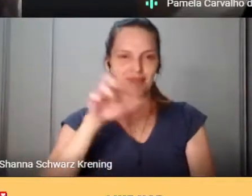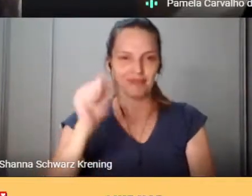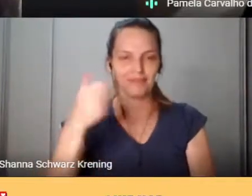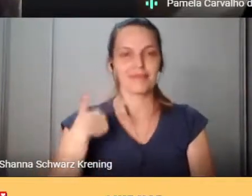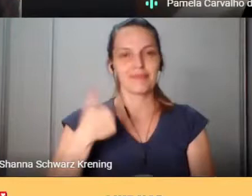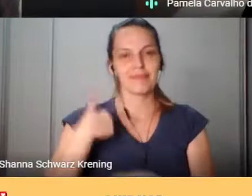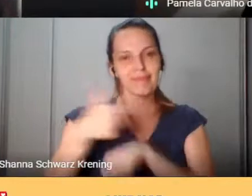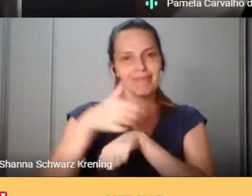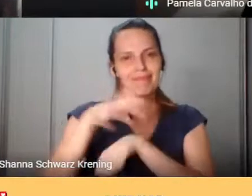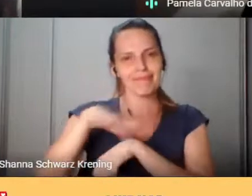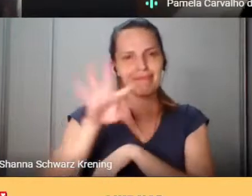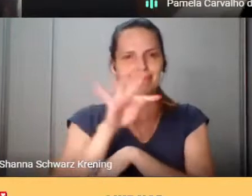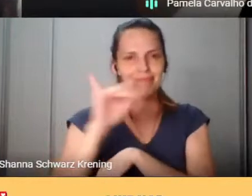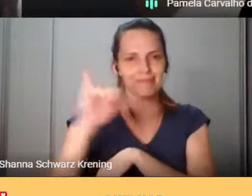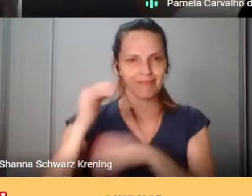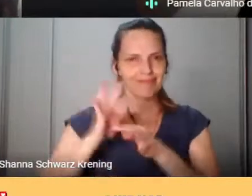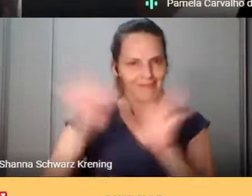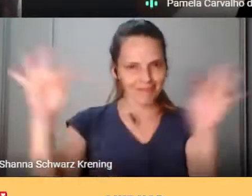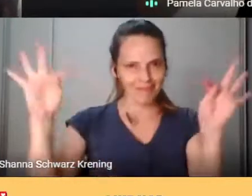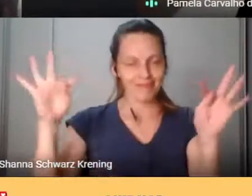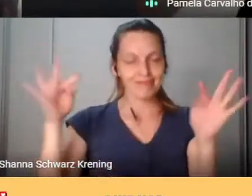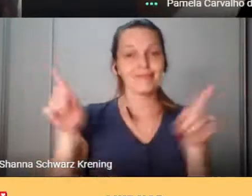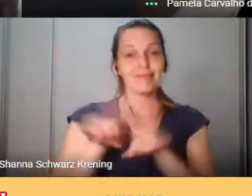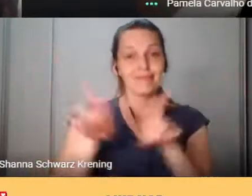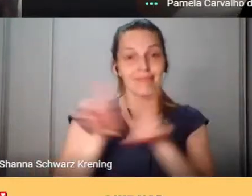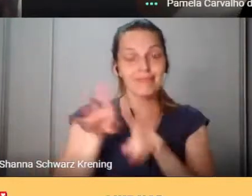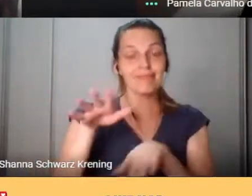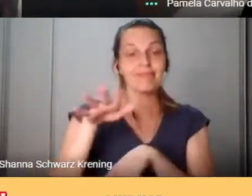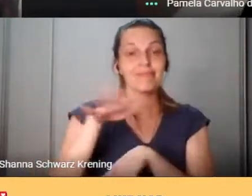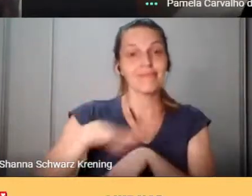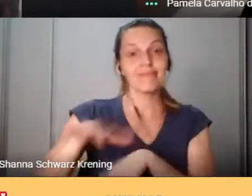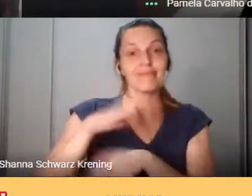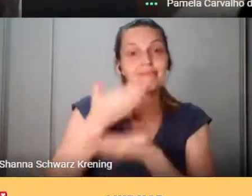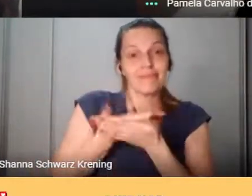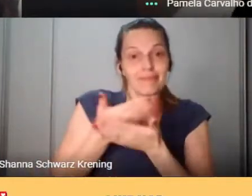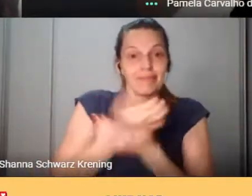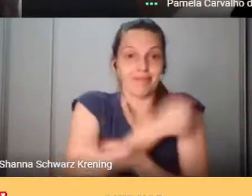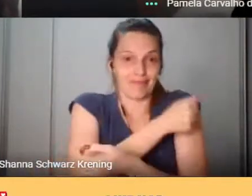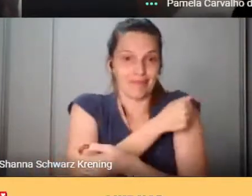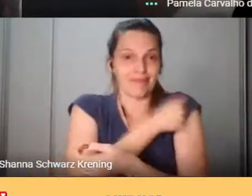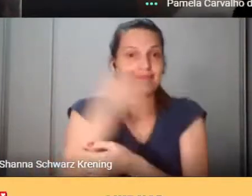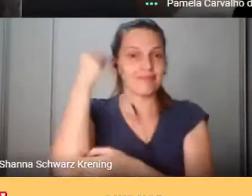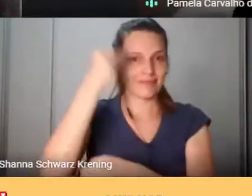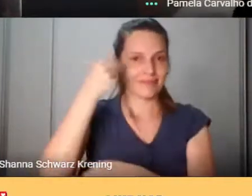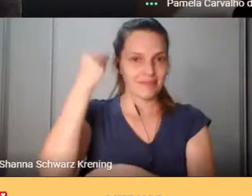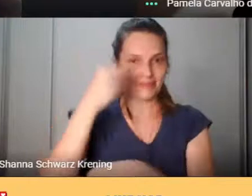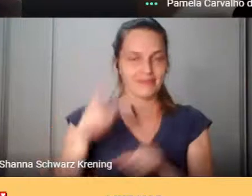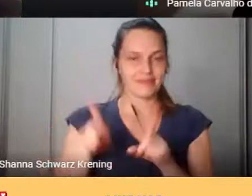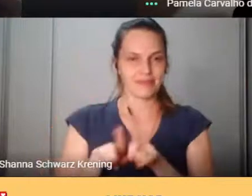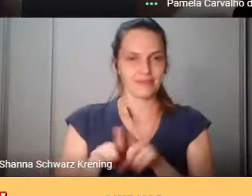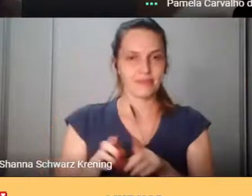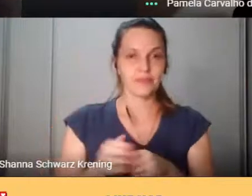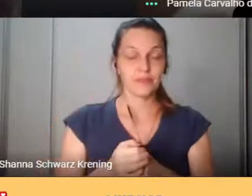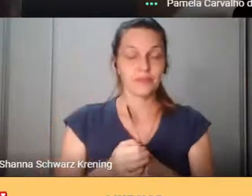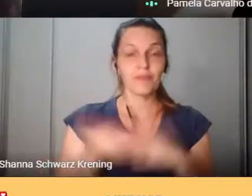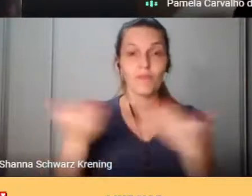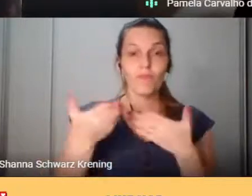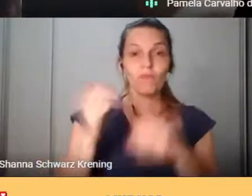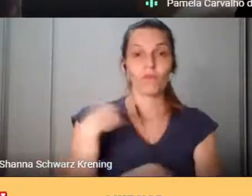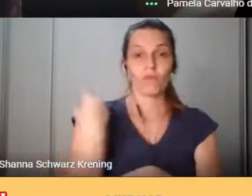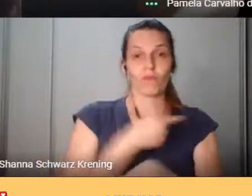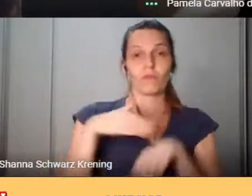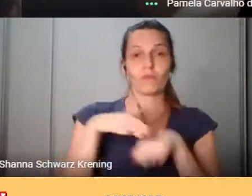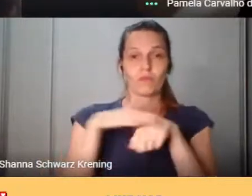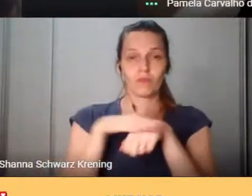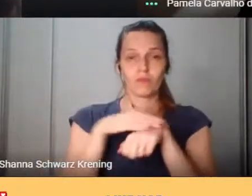e sou atualmente estudante de psicologia também, né? Sim. Hoje nós vamos falar um pouquinho com